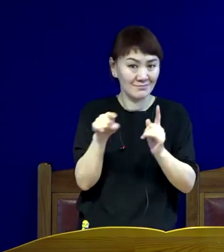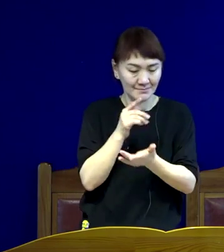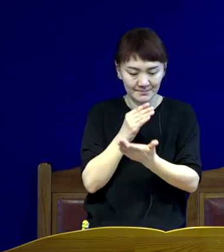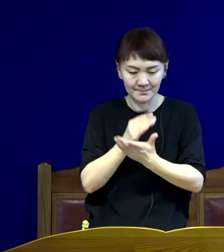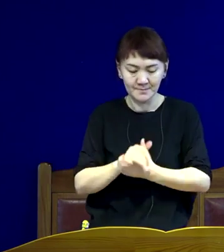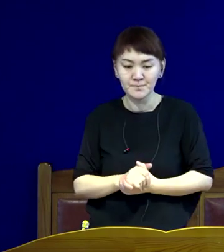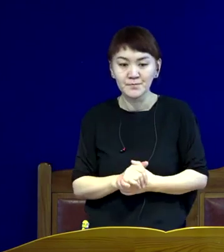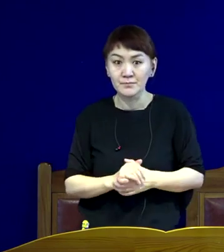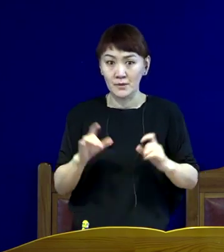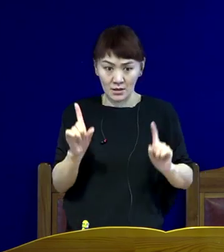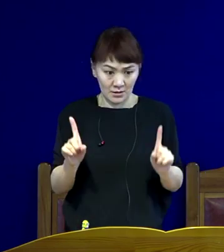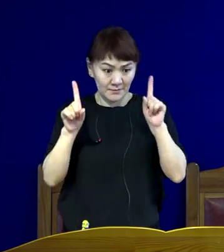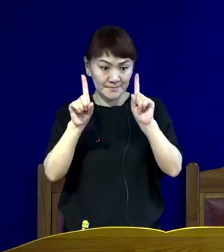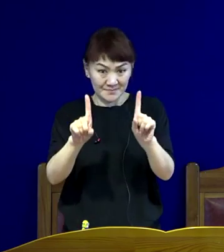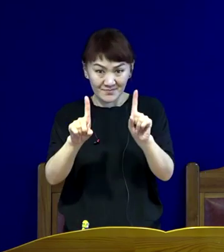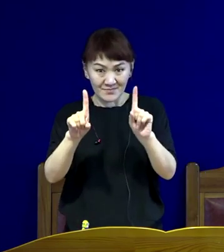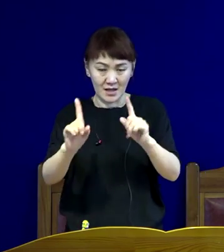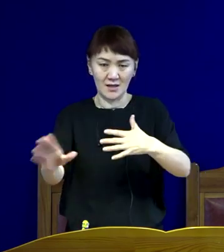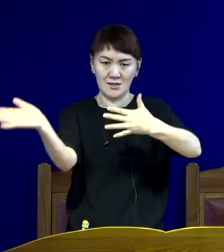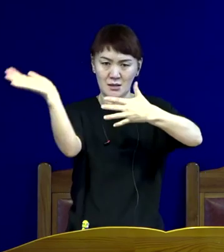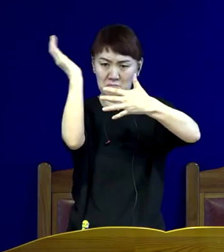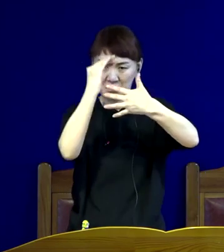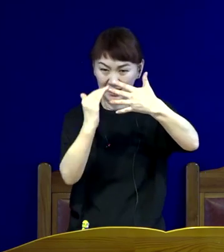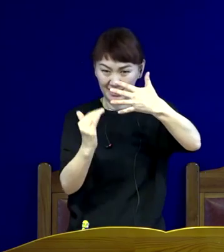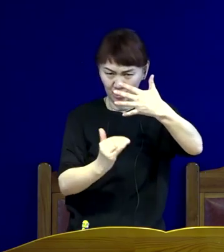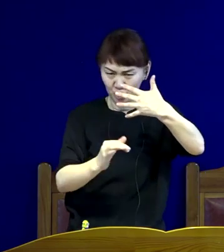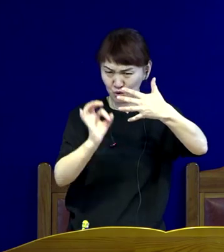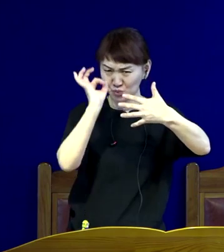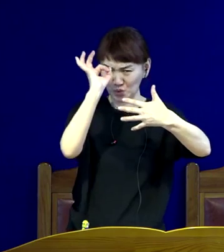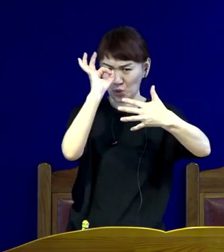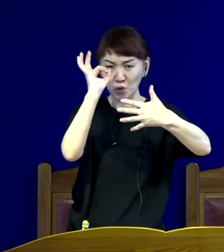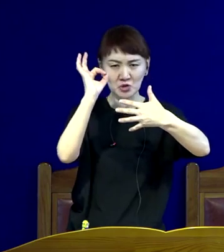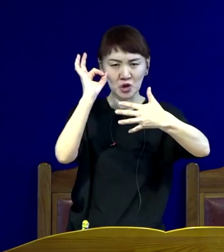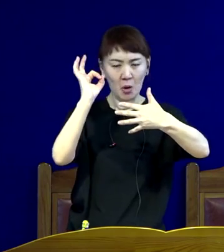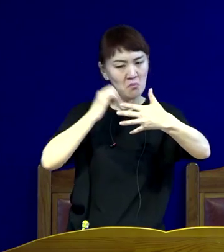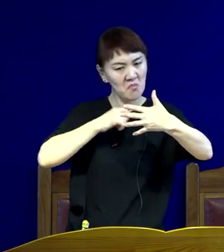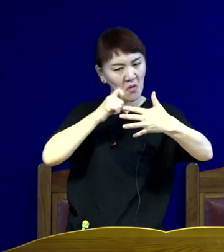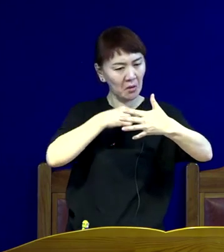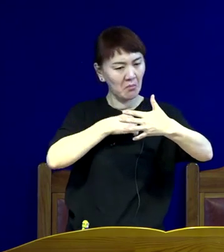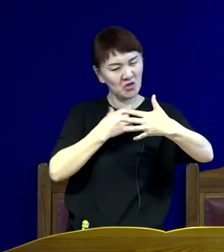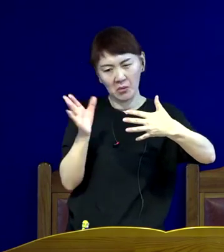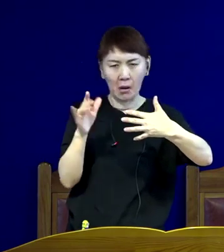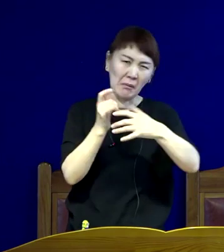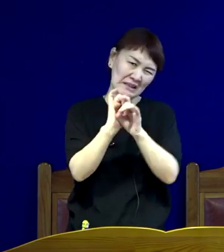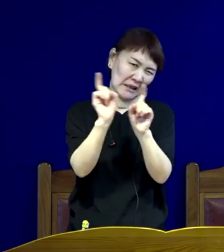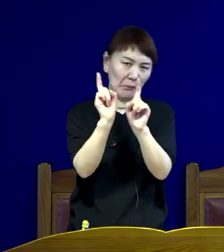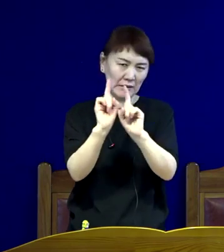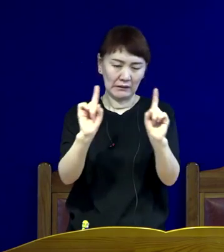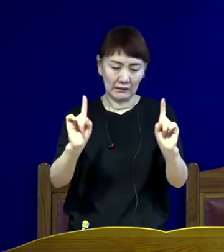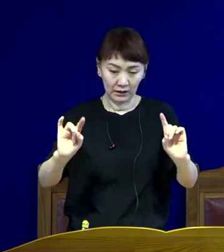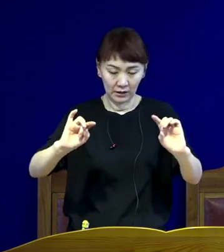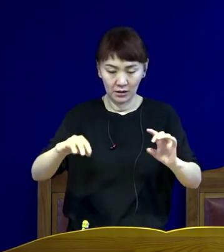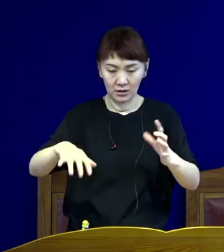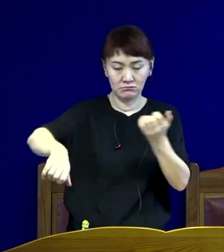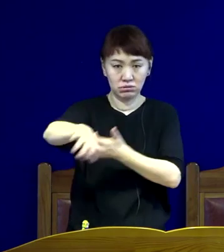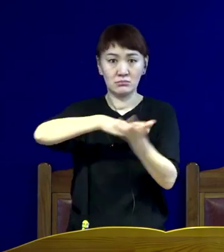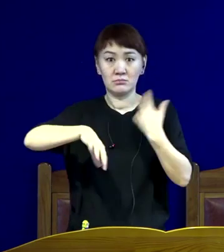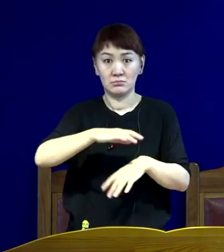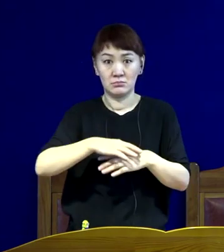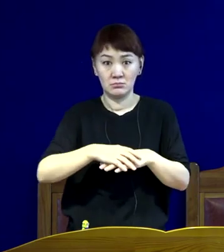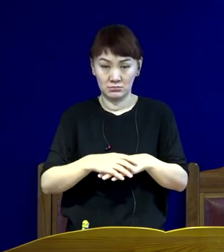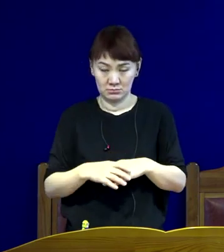ориовожилс. Дистраалл маань хойлон бантан болчих юм бол хэцүү болно. Нөхрийг чи дөрүүлэн